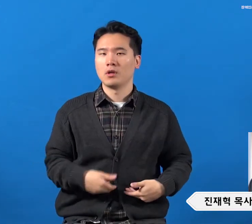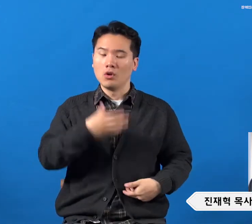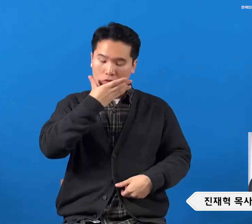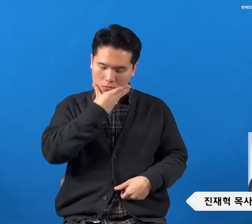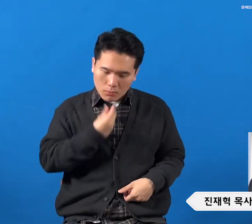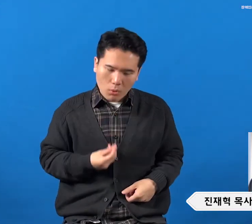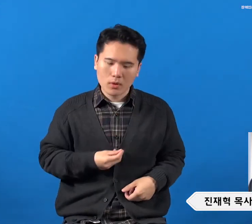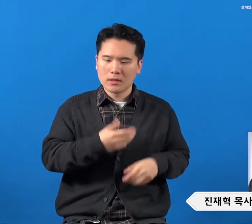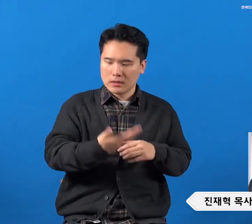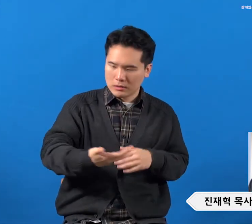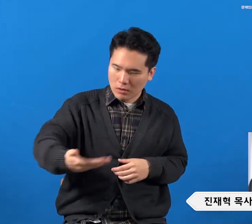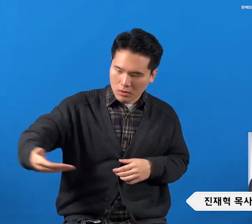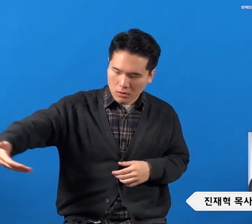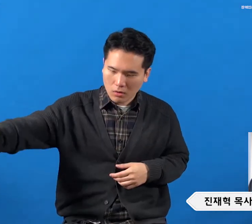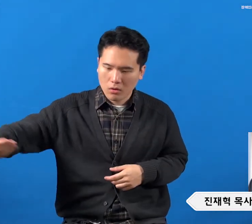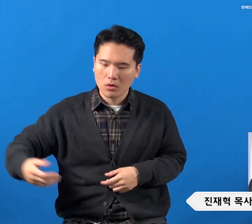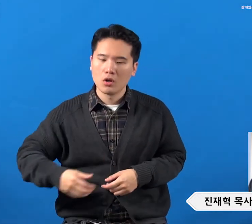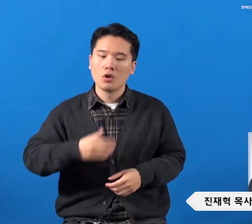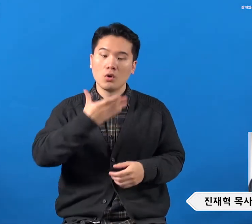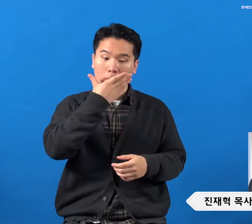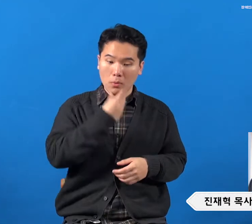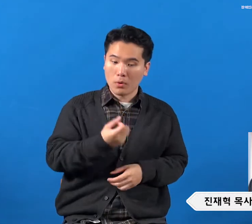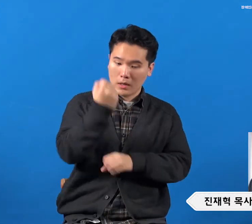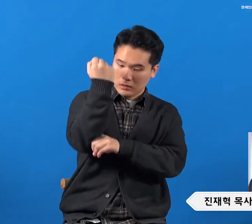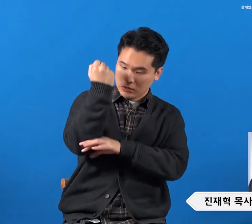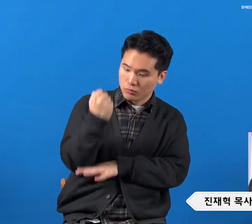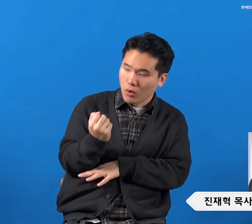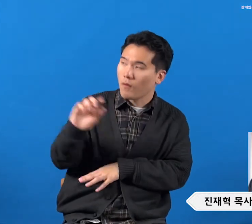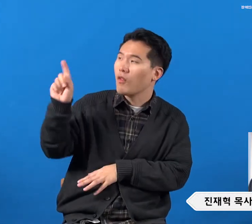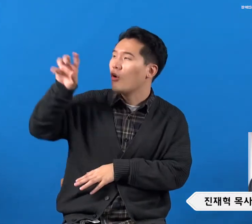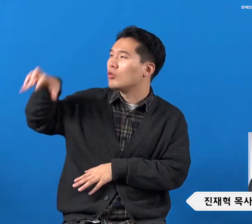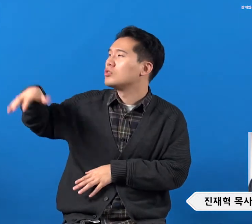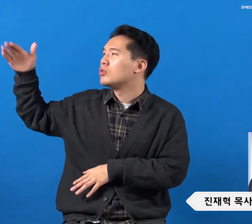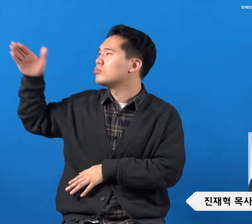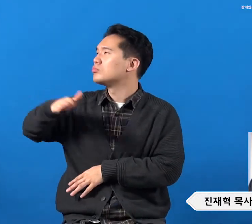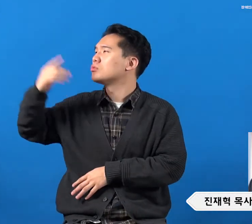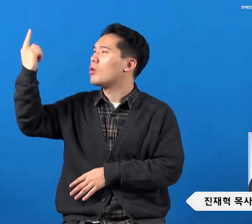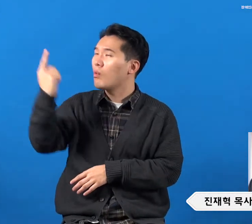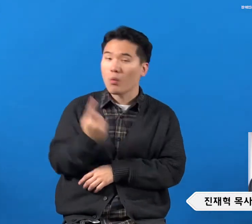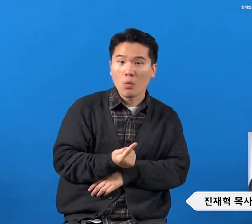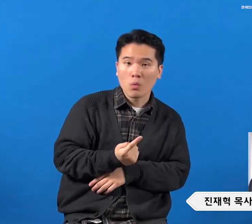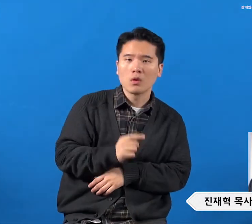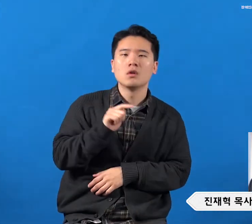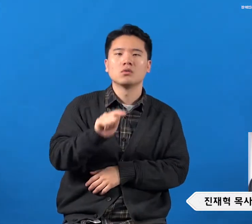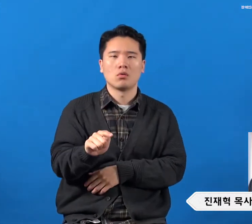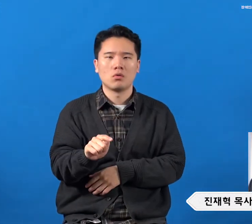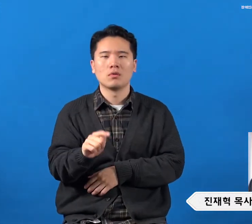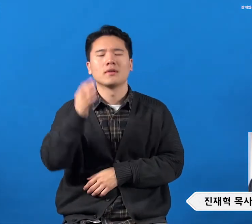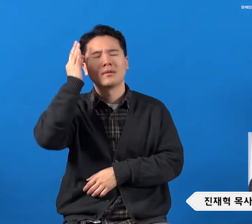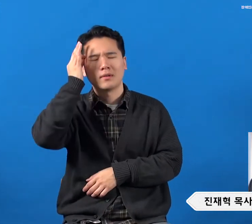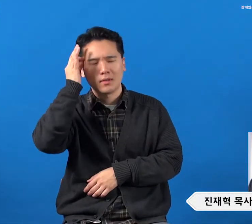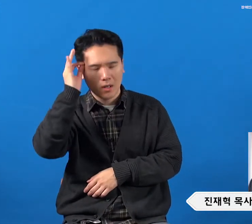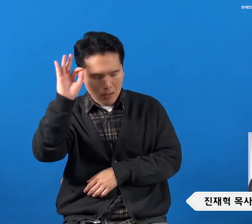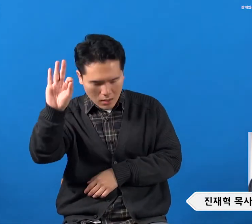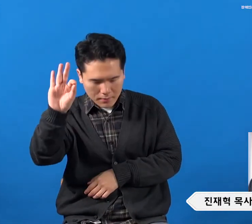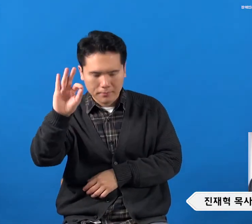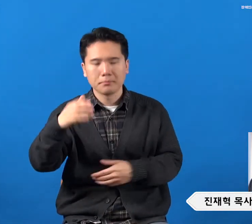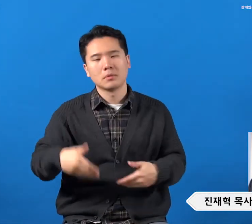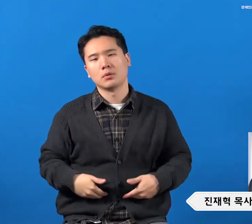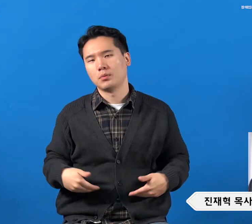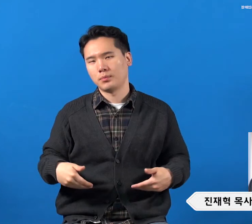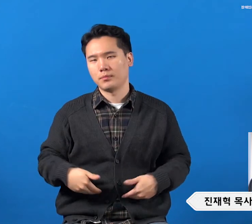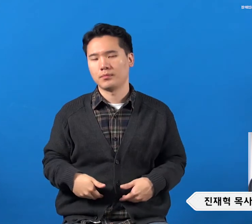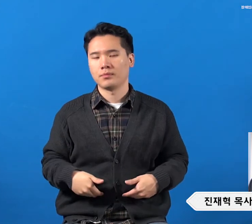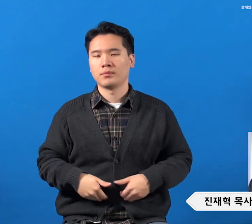축복이 흘러서 그 축복의 근원이 어디서부터 왔다는 것을 그들이 알 수 있는 바로 그